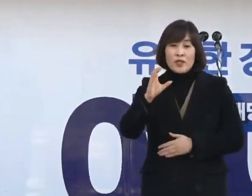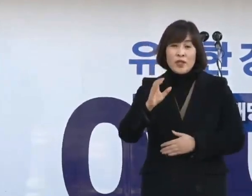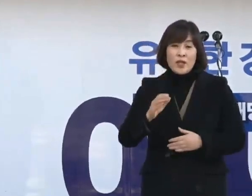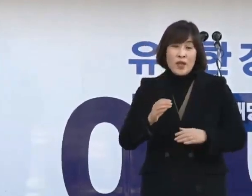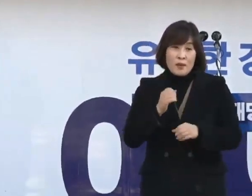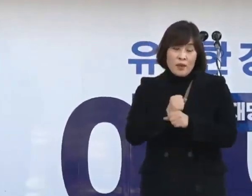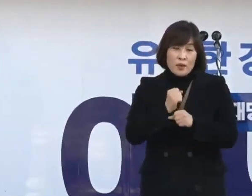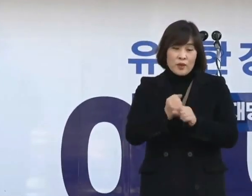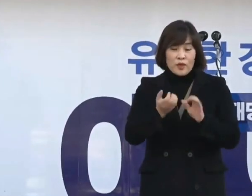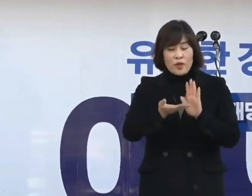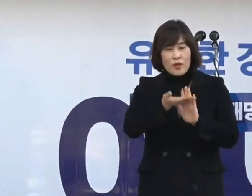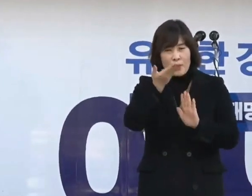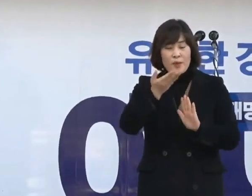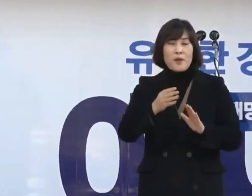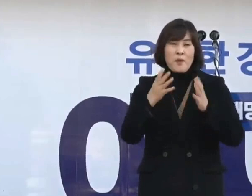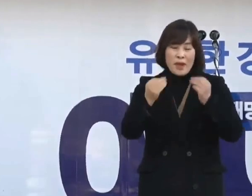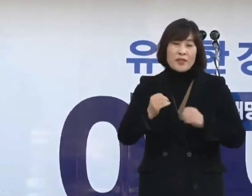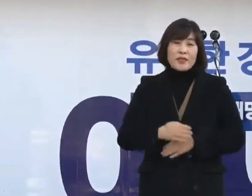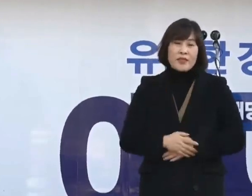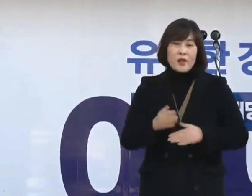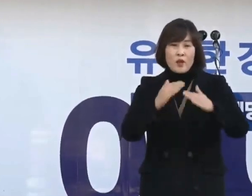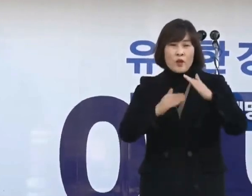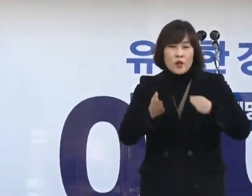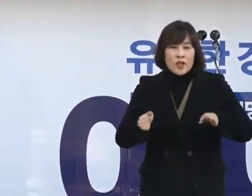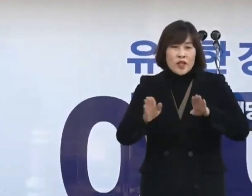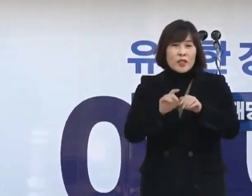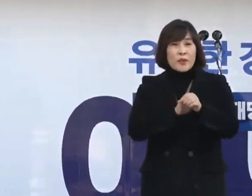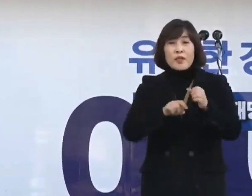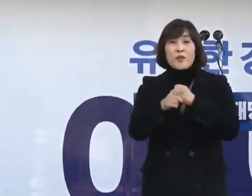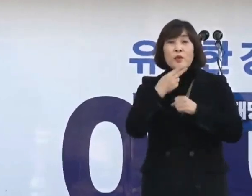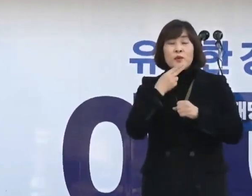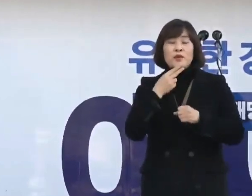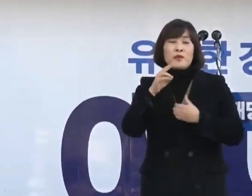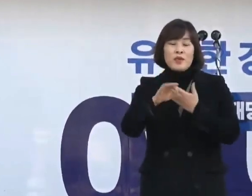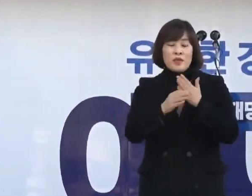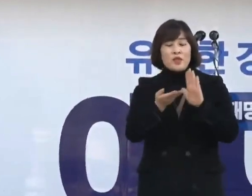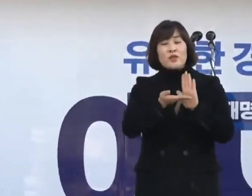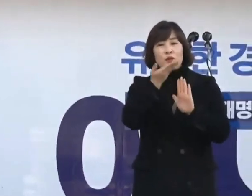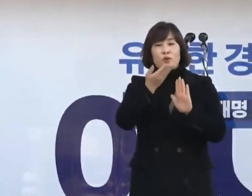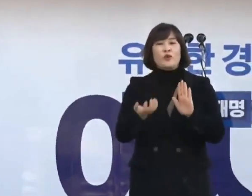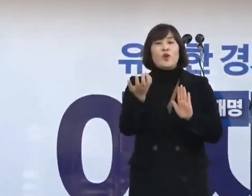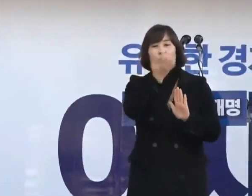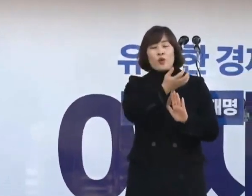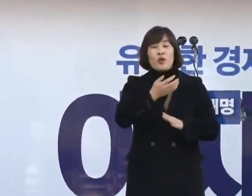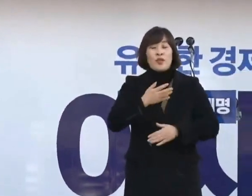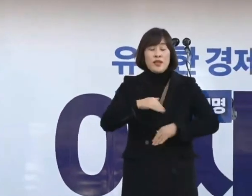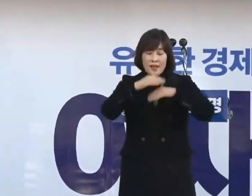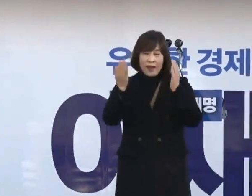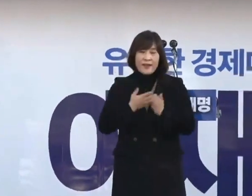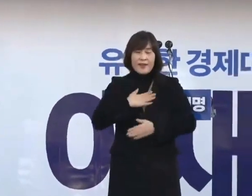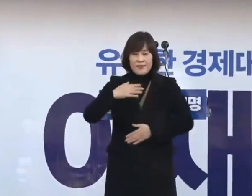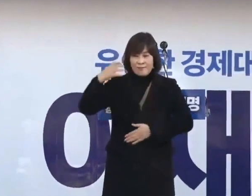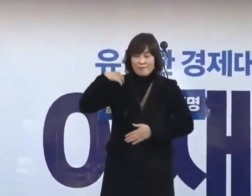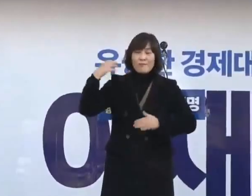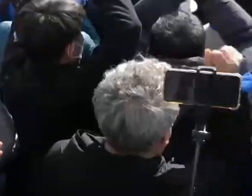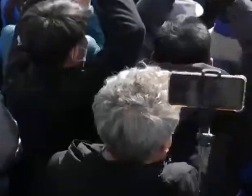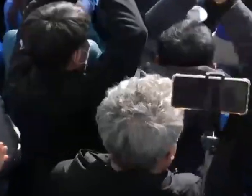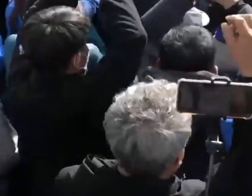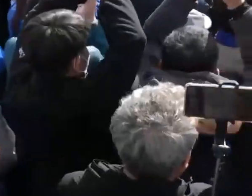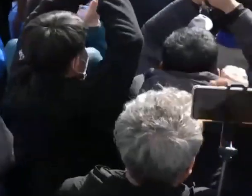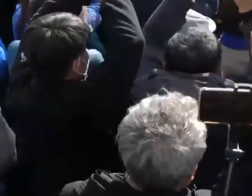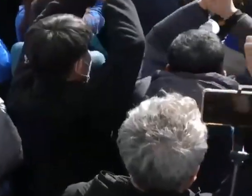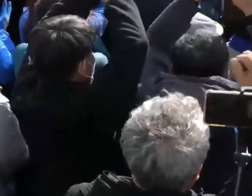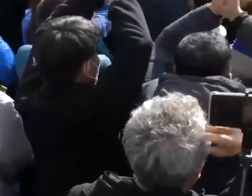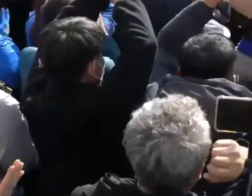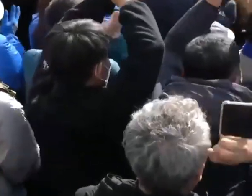많이, 남쪽에 있는 모든 산하공공기관 특별한 이유가 있으면 전부 북동부로 다 옮긴다. 제가 다 했습니다, 여러분.